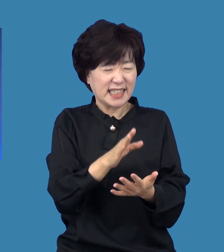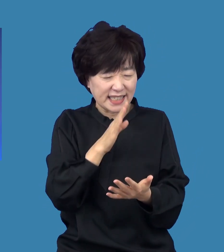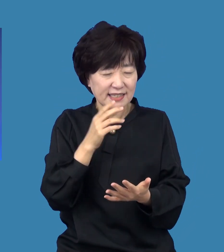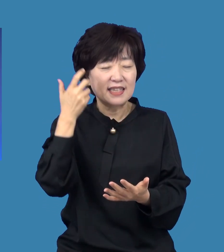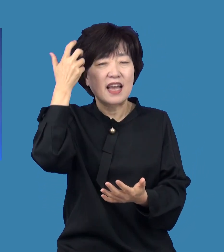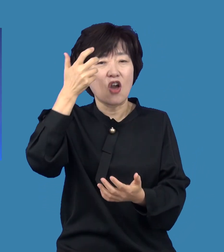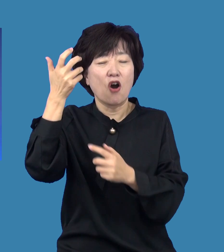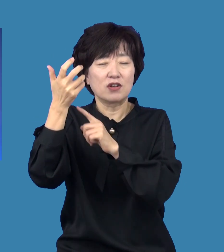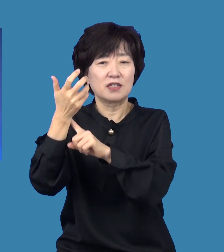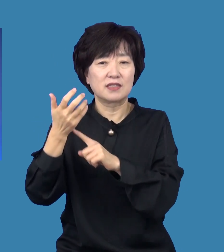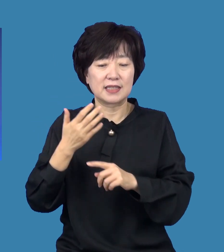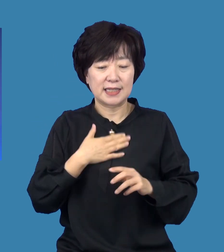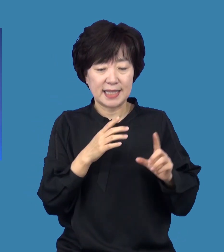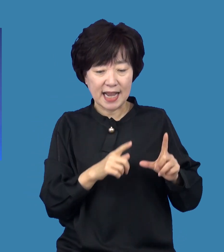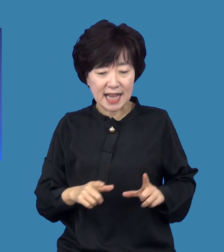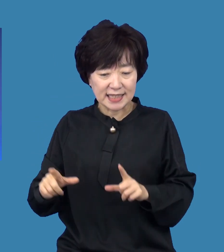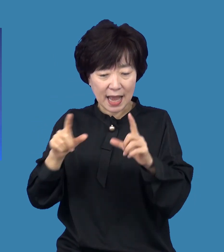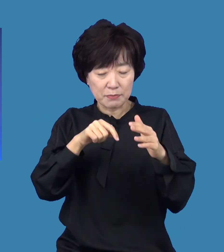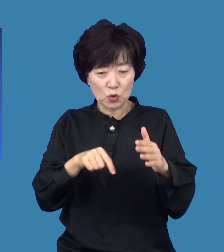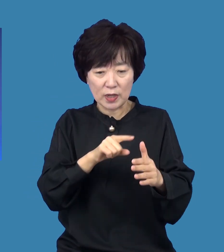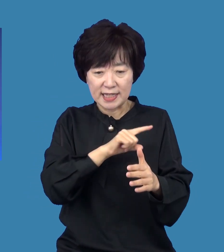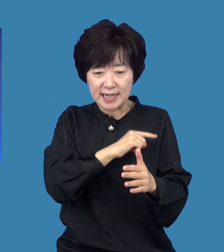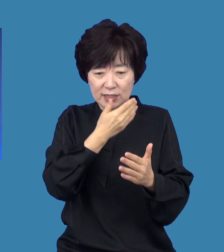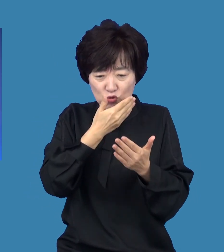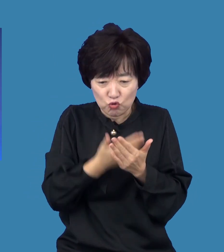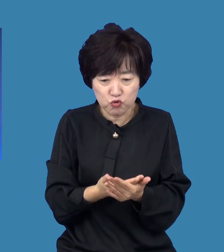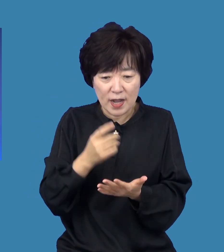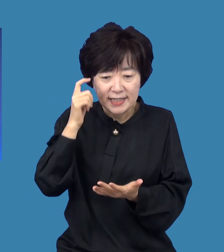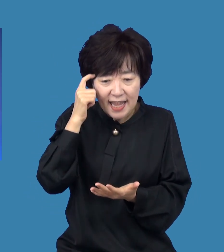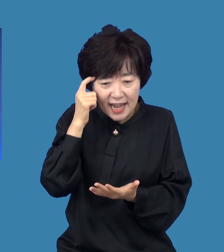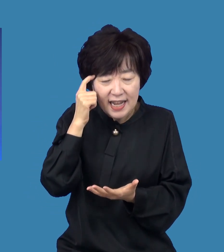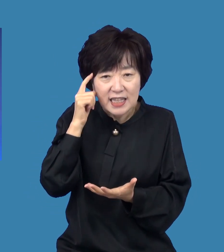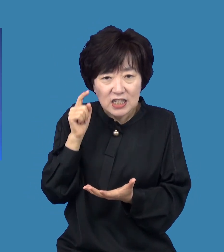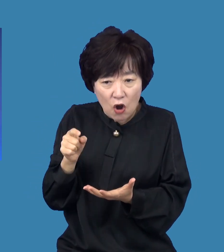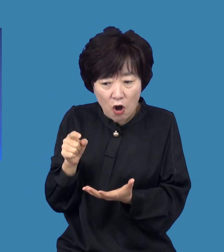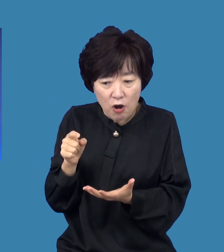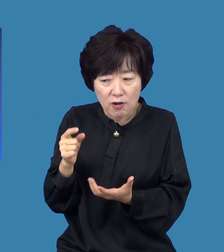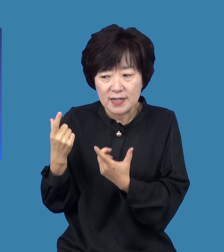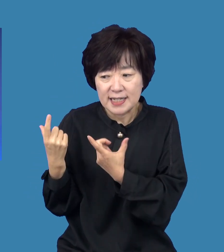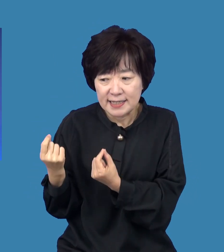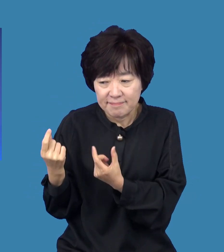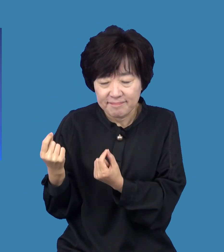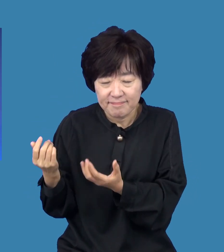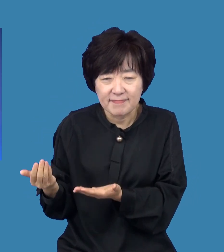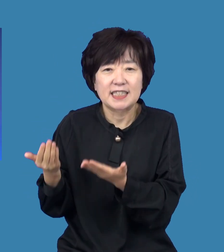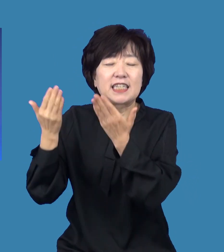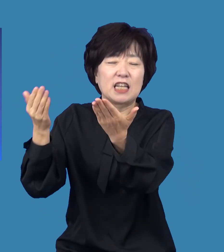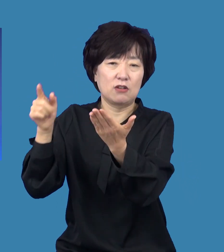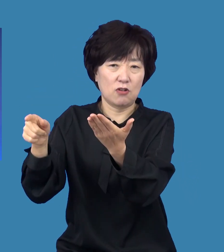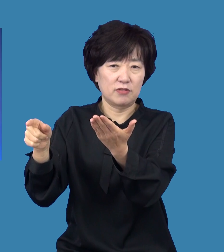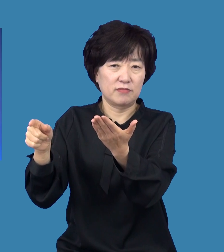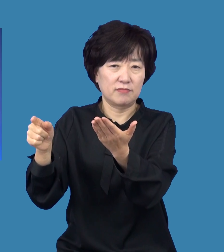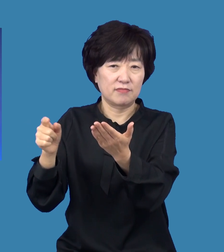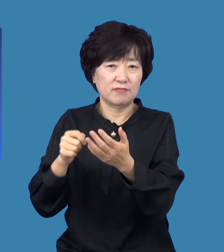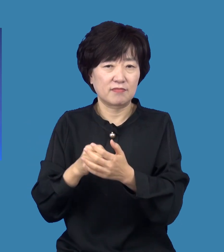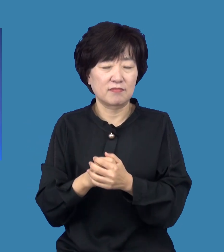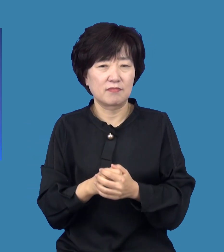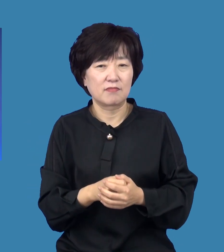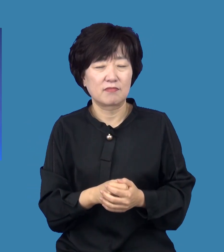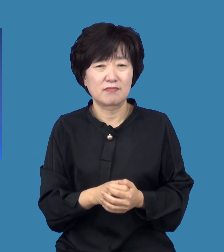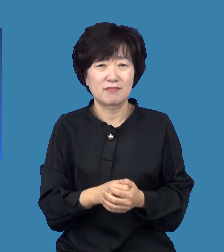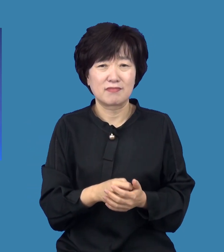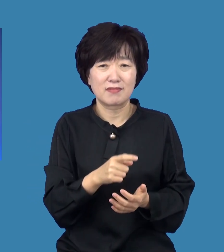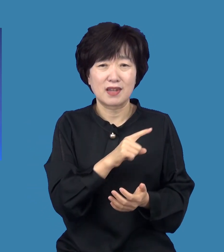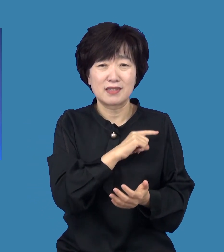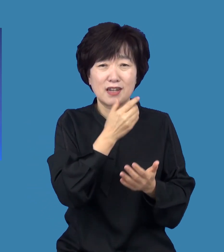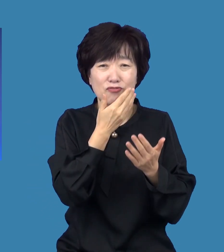우리 삶에서 진짜 중요하다고 생각하는 것들이 함께 다루어지는 것이 영성이지, 아니 어떻게 우리 삶에서 가장 중요하다고 생각하는